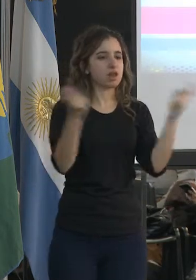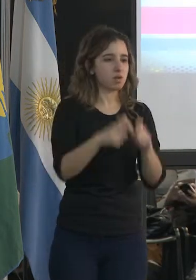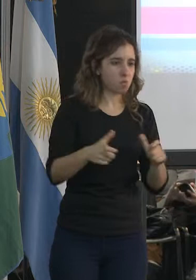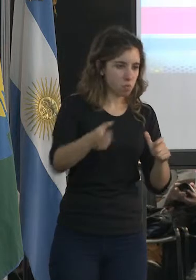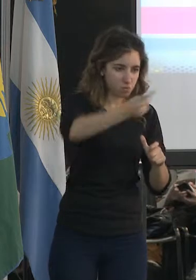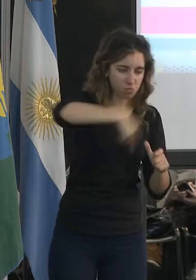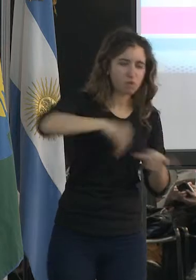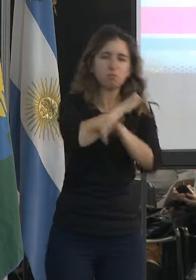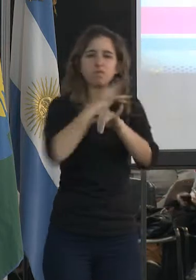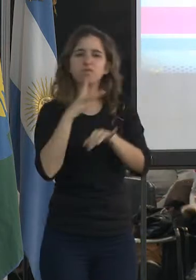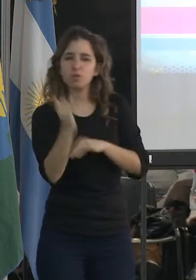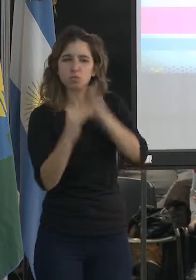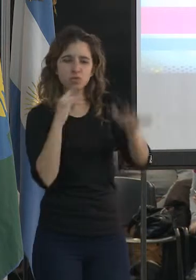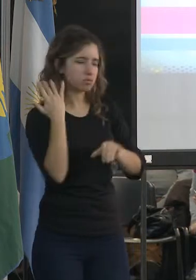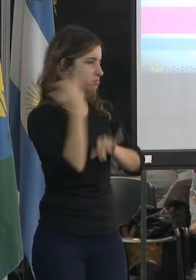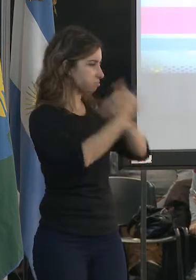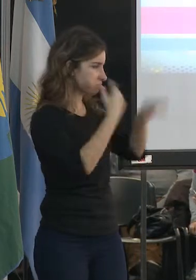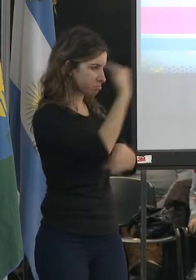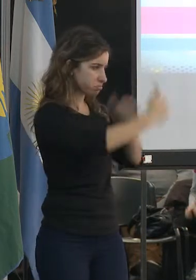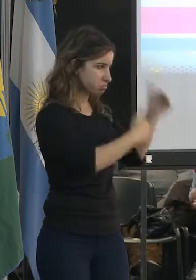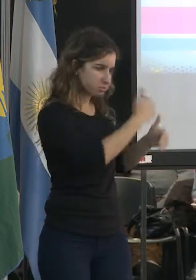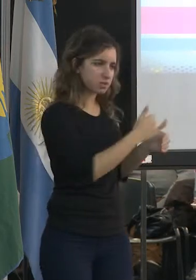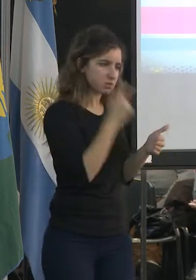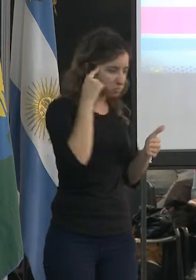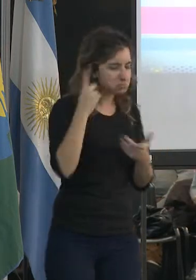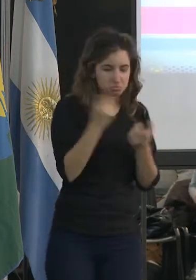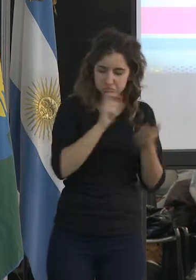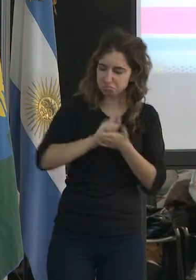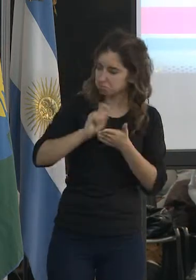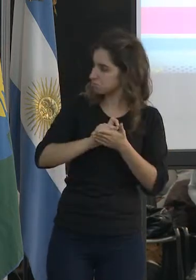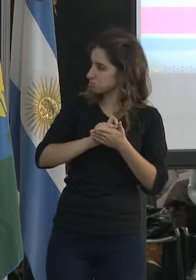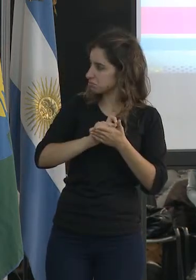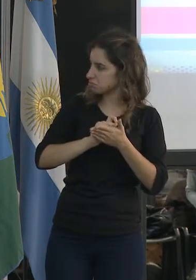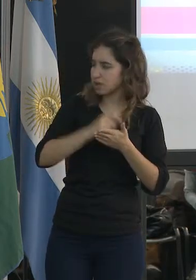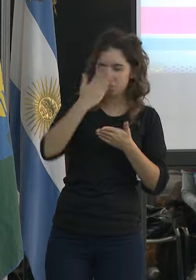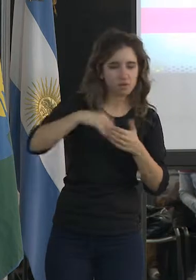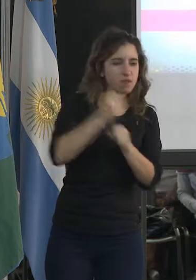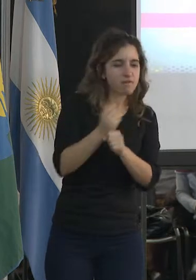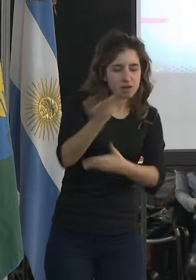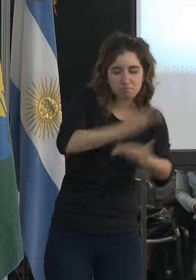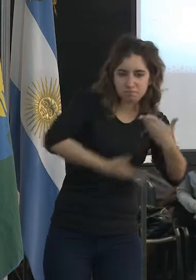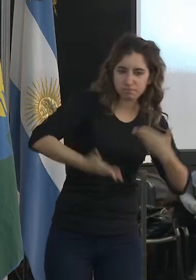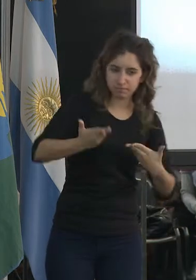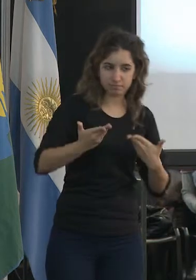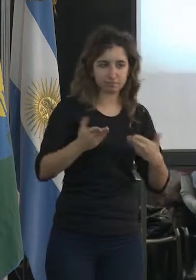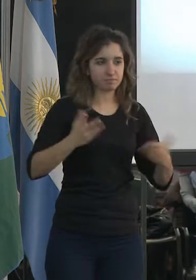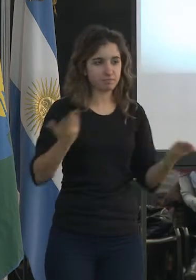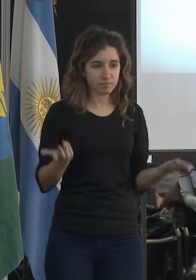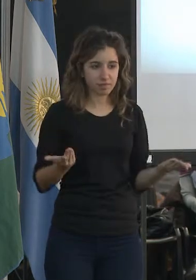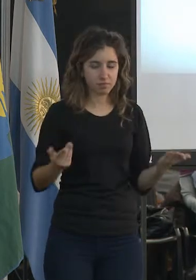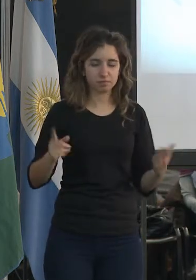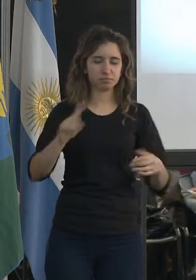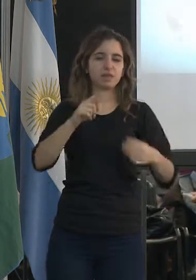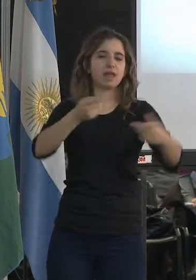después recibir un montón de cuestiones que nos pasan en el día a día y convocarlos a todos a trabajar juntos. Porque esta tarea contra el